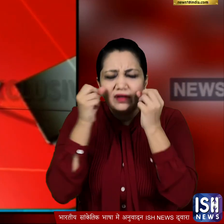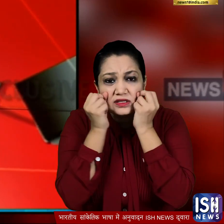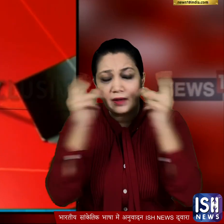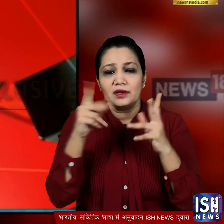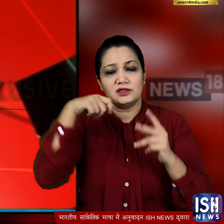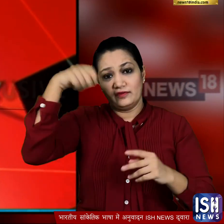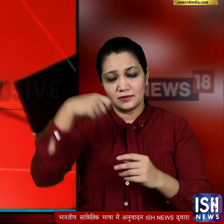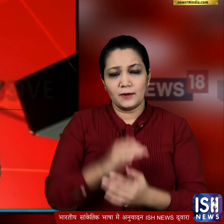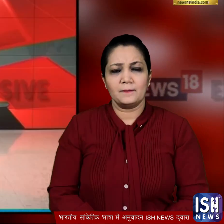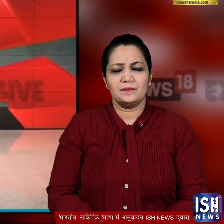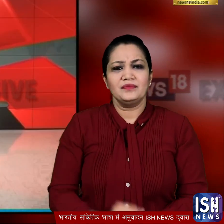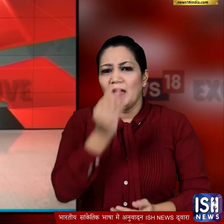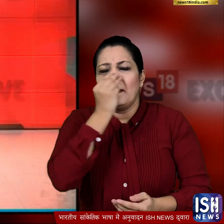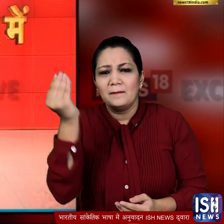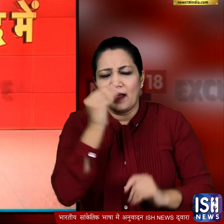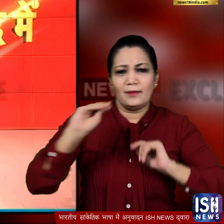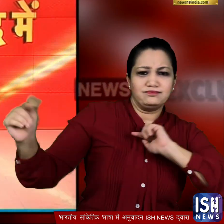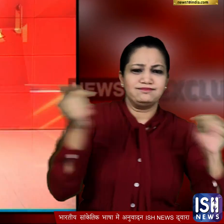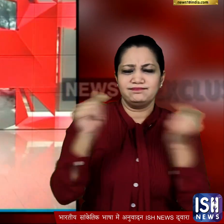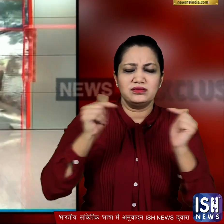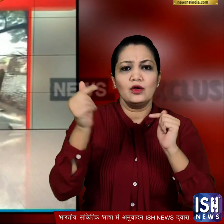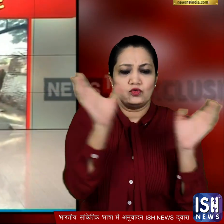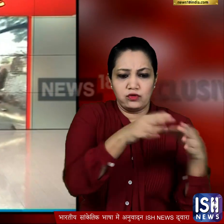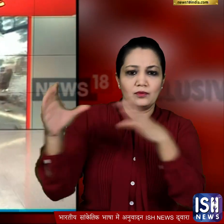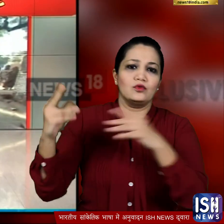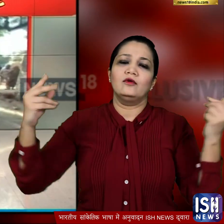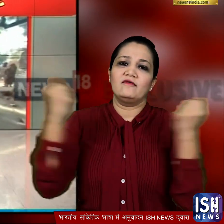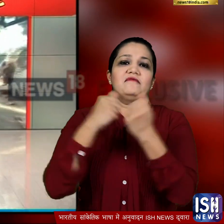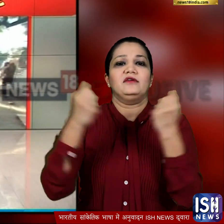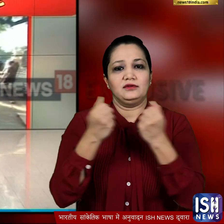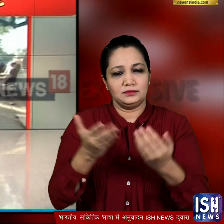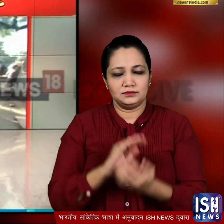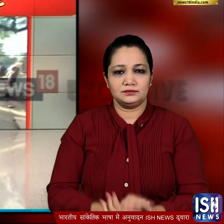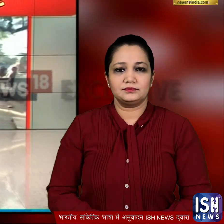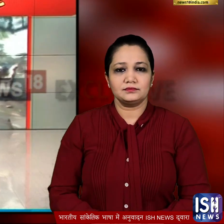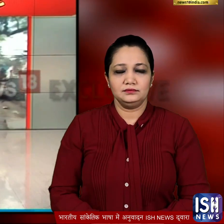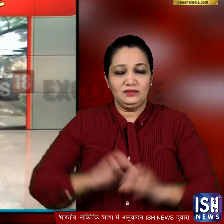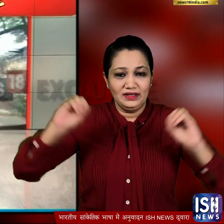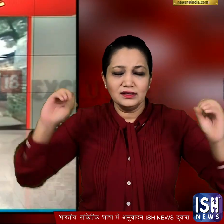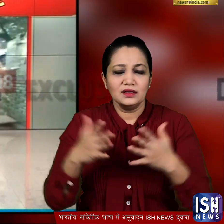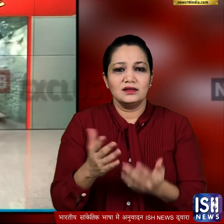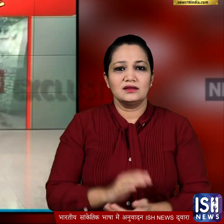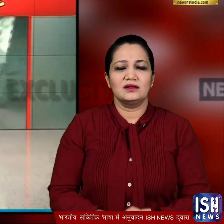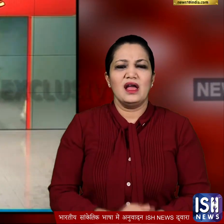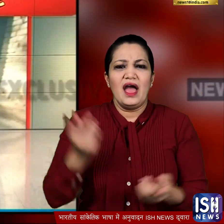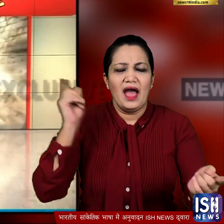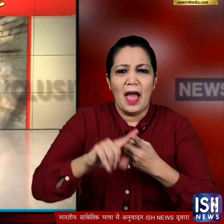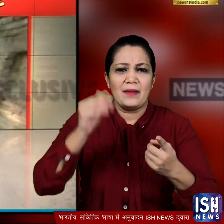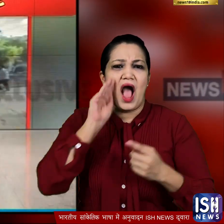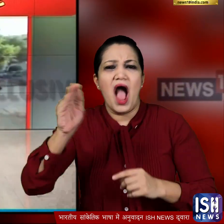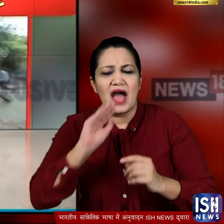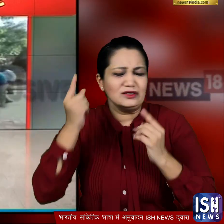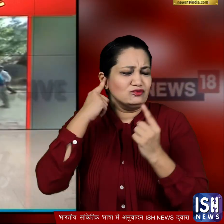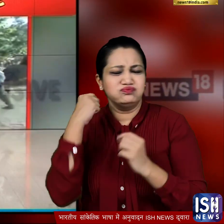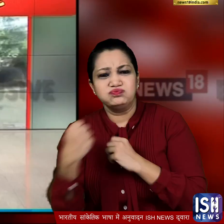करने वाली कुछ तस्वीरें सामने आई। वहां मामूली विवाद में दो पक्षों के बीच मारपीट हो गई। बताया गया कि इस हंगामे की शुरुआत तब हुई जब तेज आवाज में